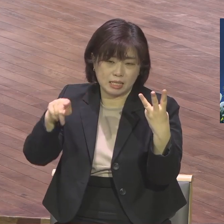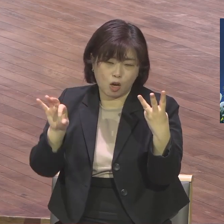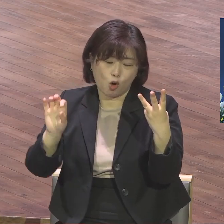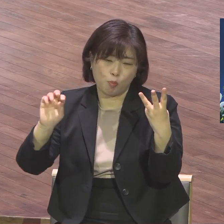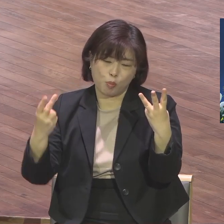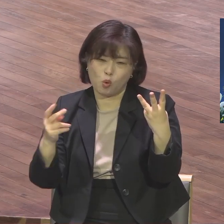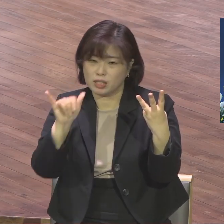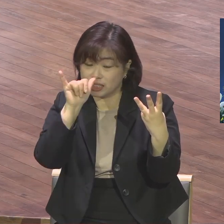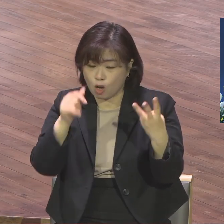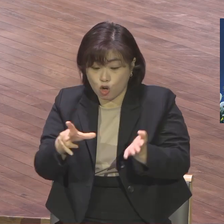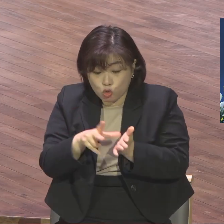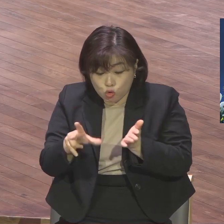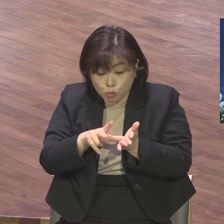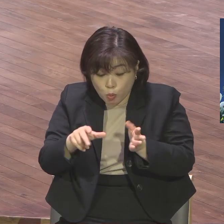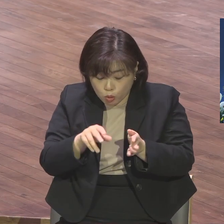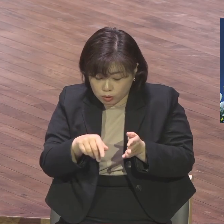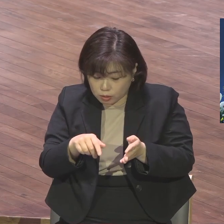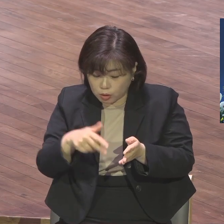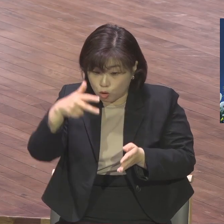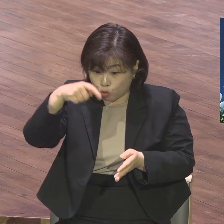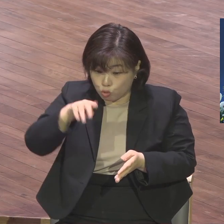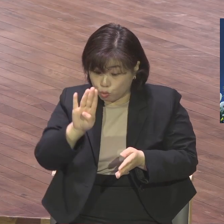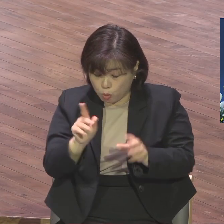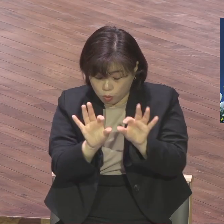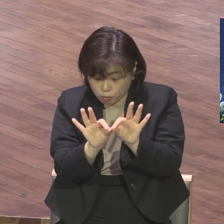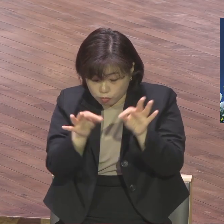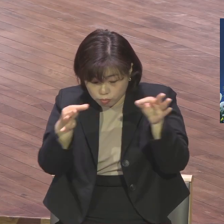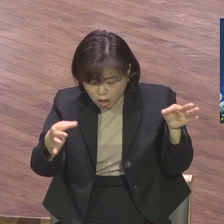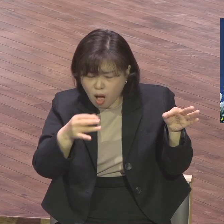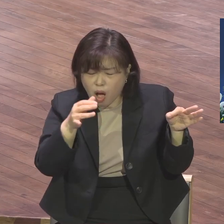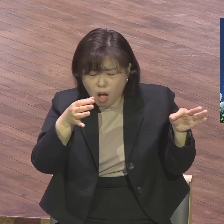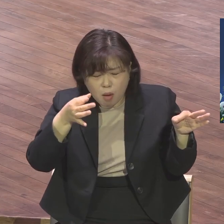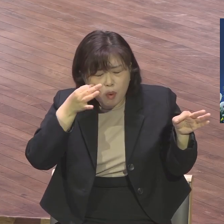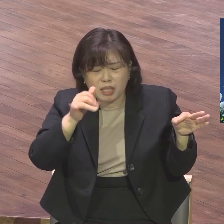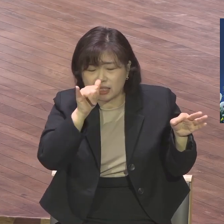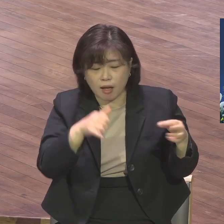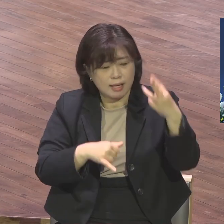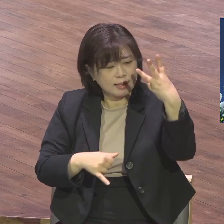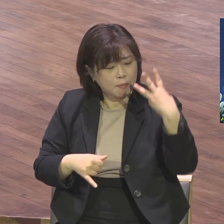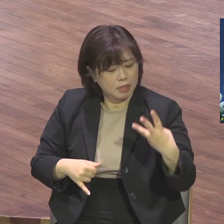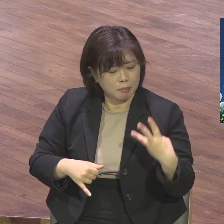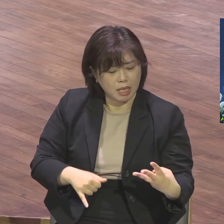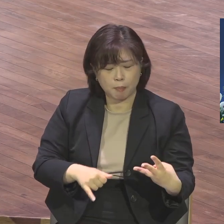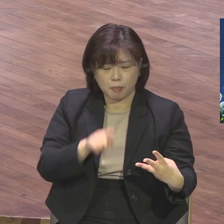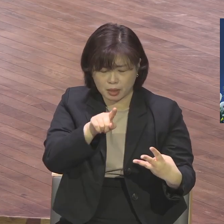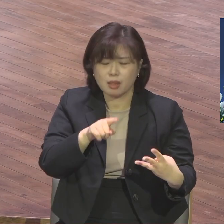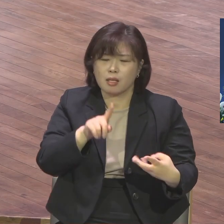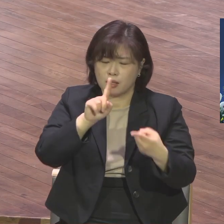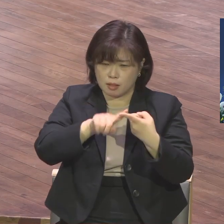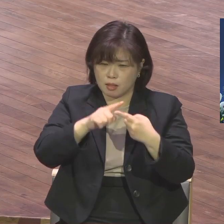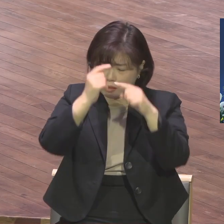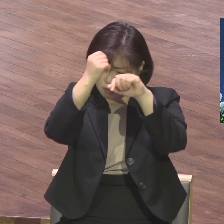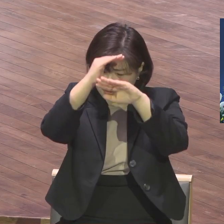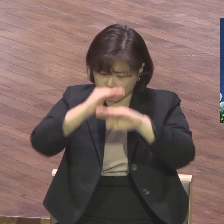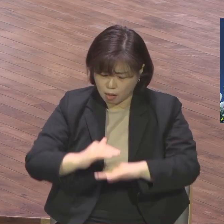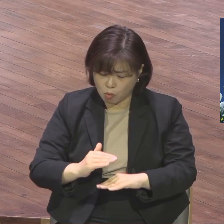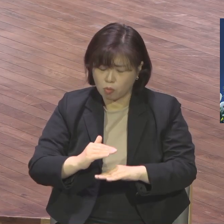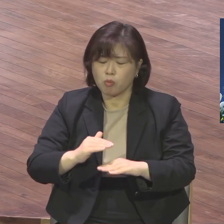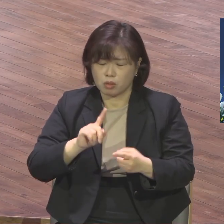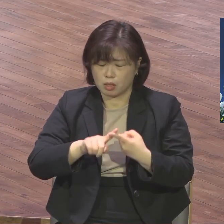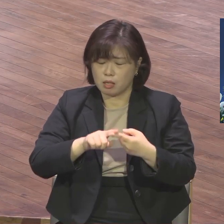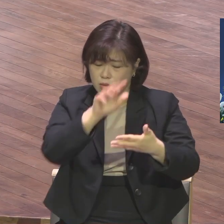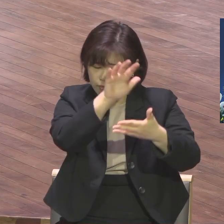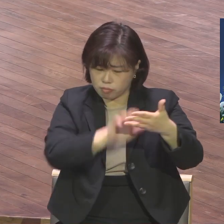기도하시기 바랍니다. 그리고 매주 이런 3집중, 3채팅, 3응답 이것들 계속 용어들을 해석하는